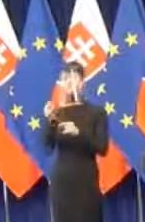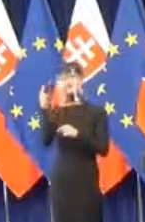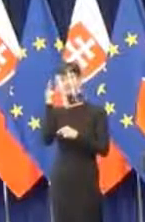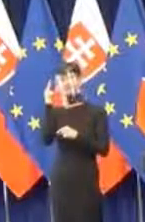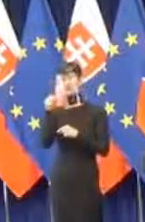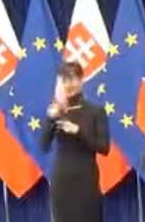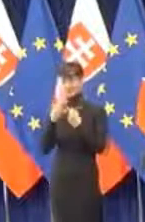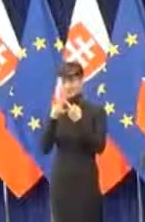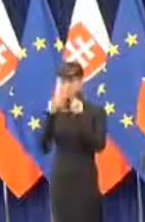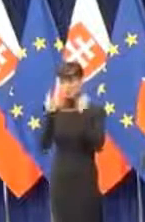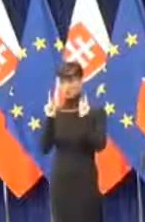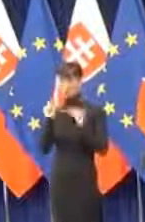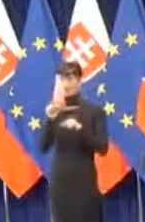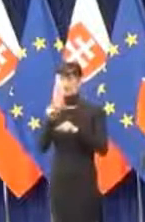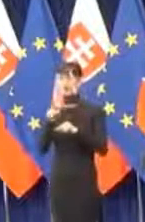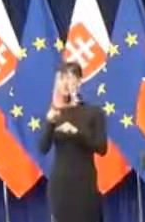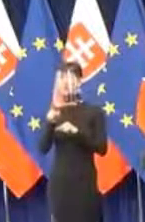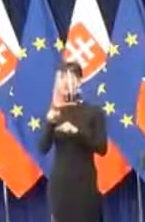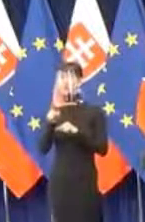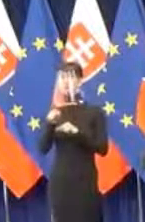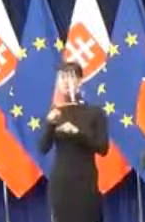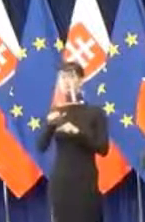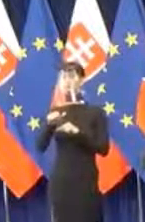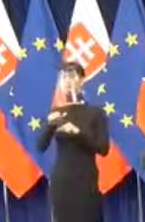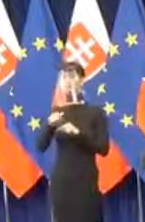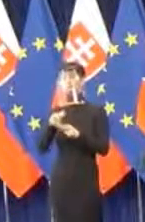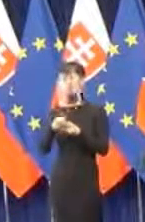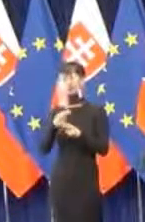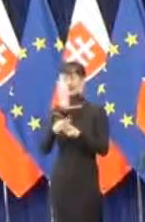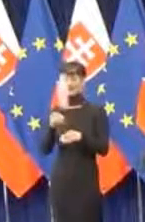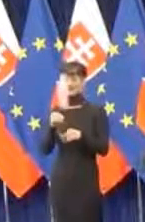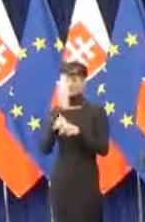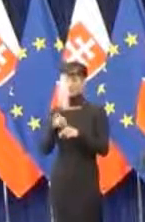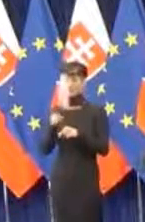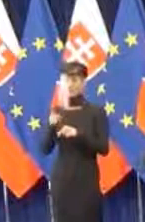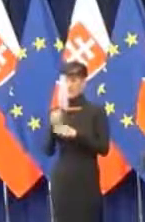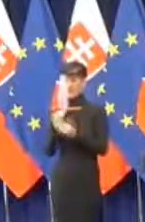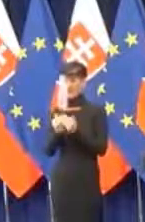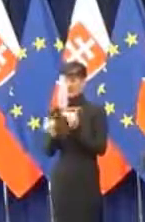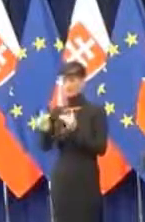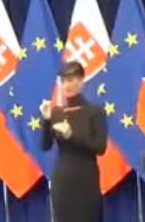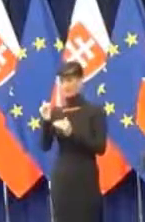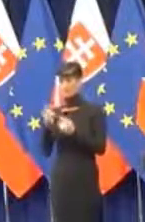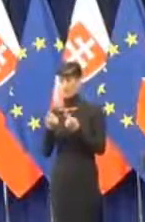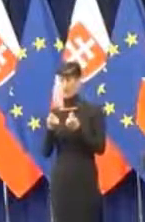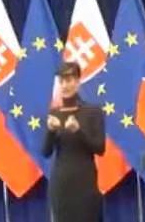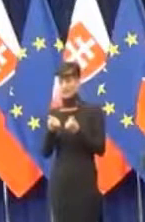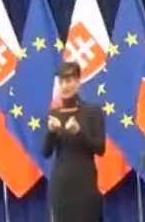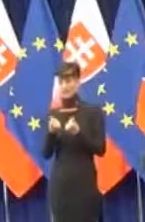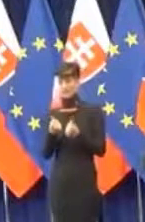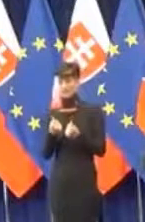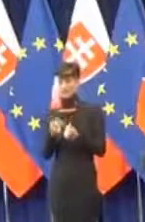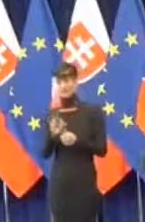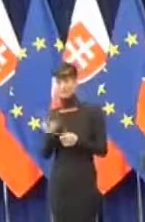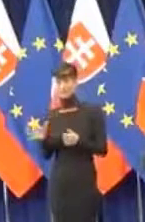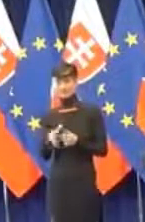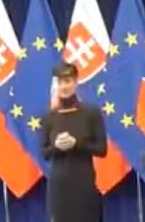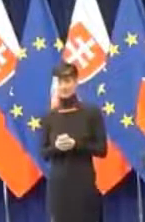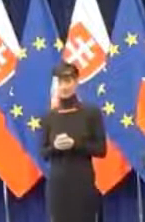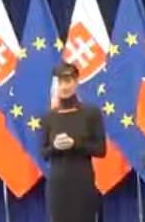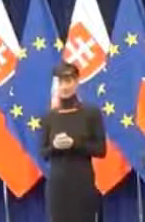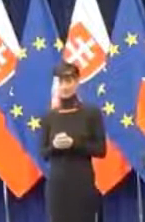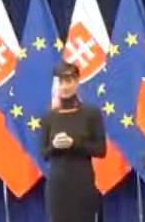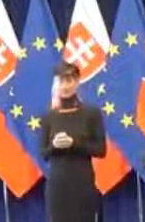najvyšších kapitálov v svojich situáciách, takže na základe týchto vecí sú to čísla, nie je